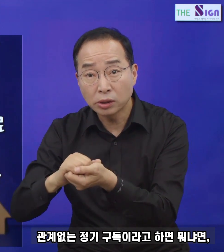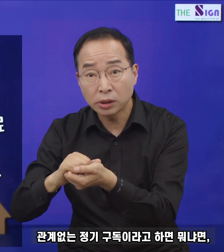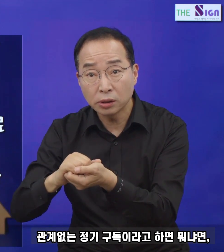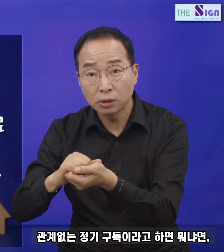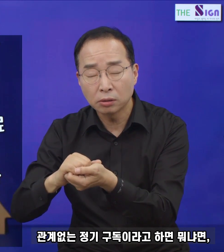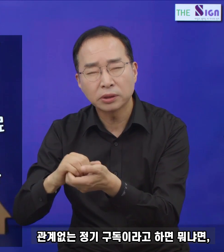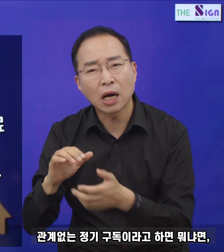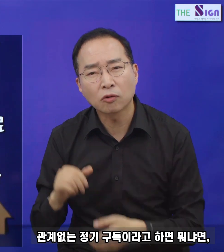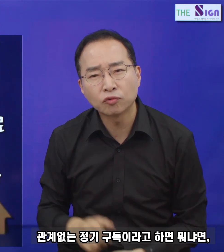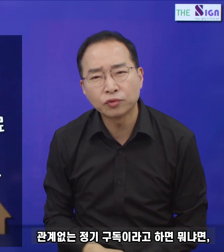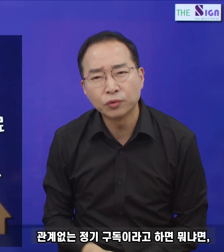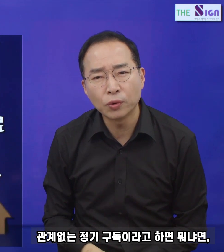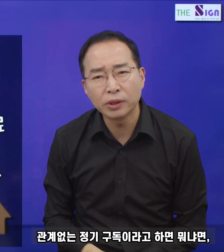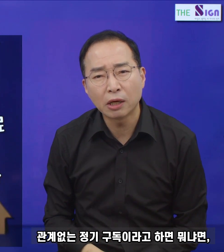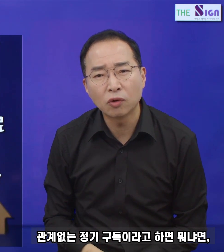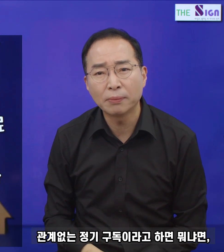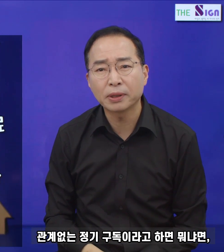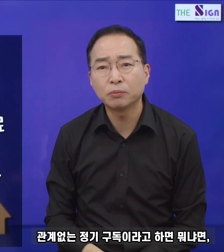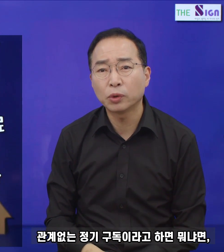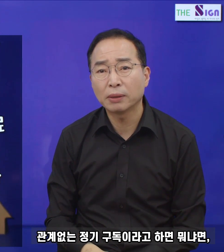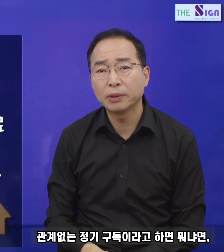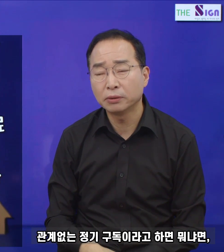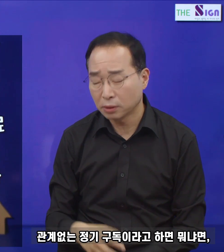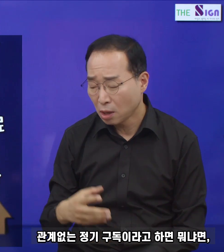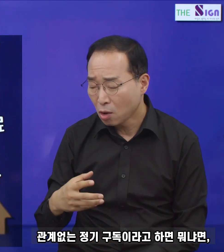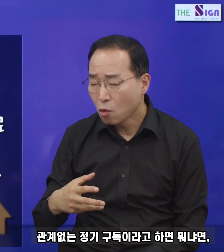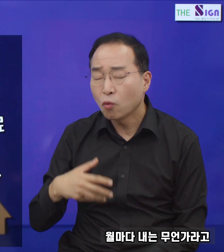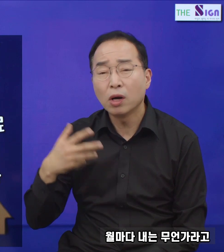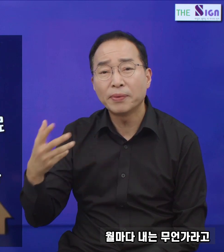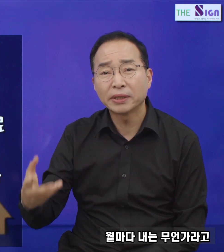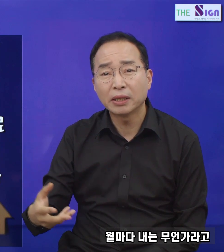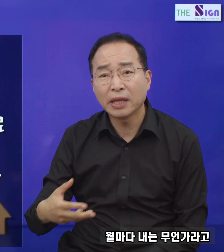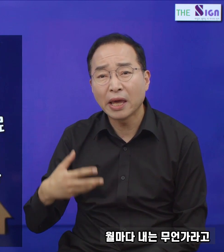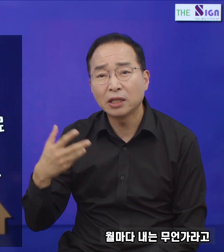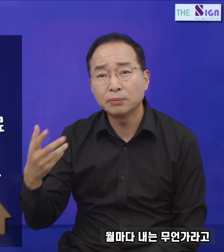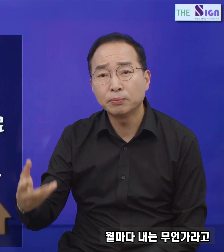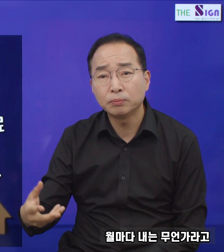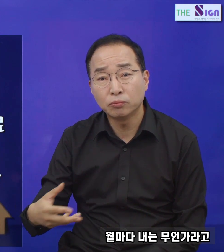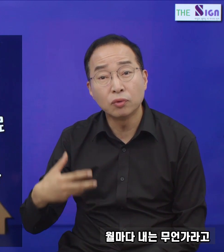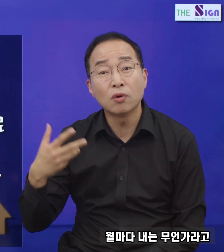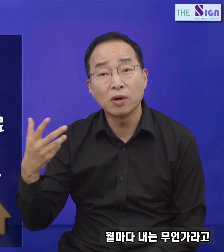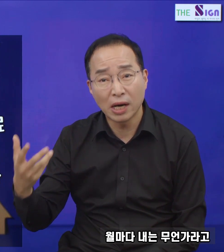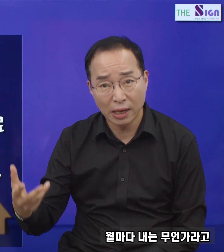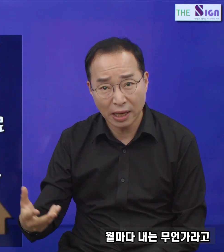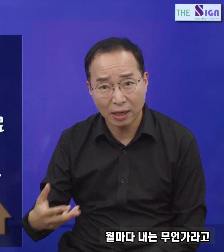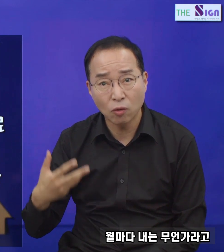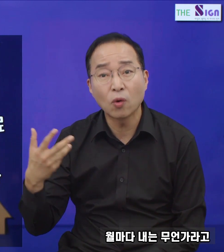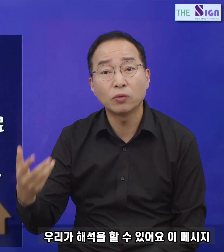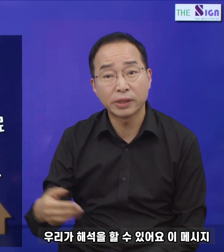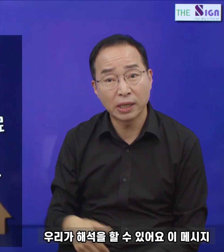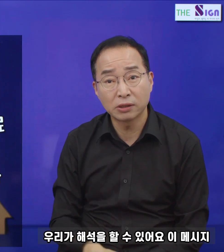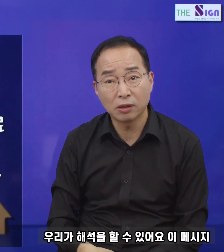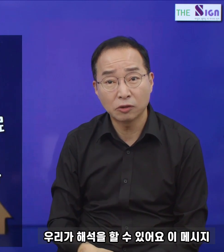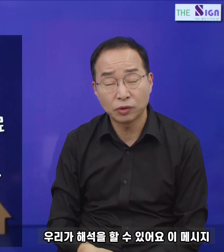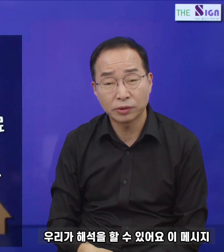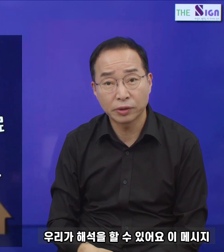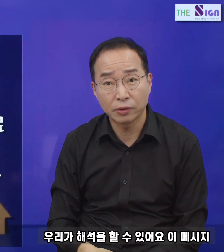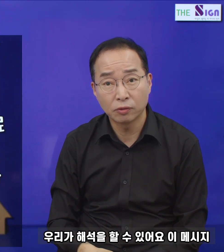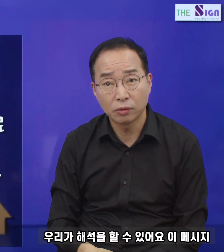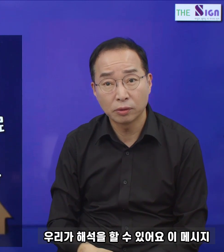정기, 자, 구독이라고 하면 뭐냐면 월마다 내는 무언가라고 우리가 해석을 할 수 있어요.